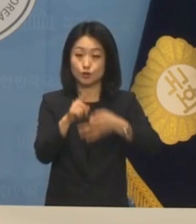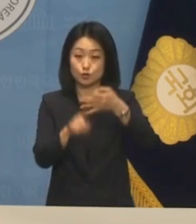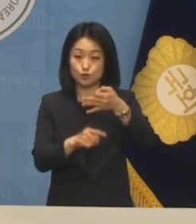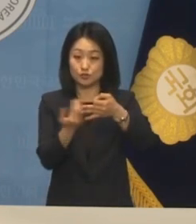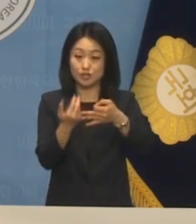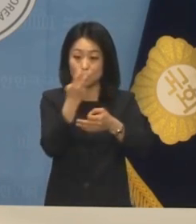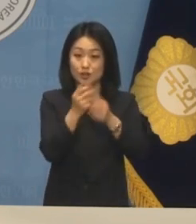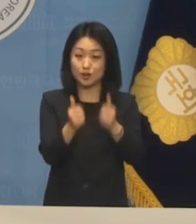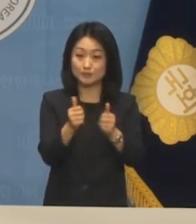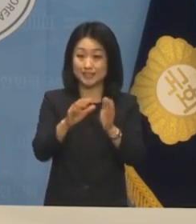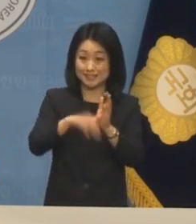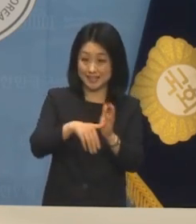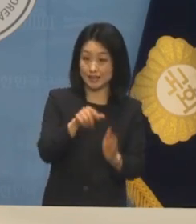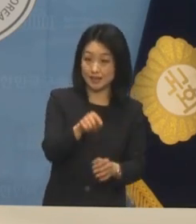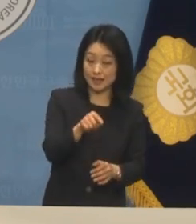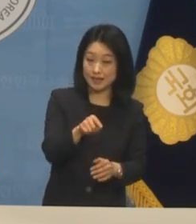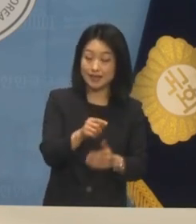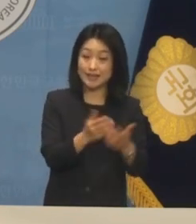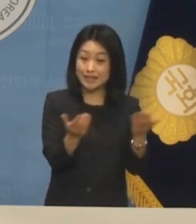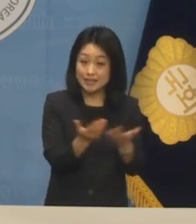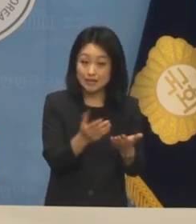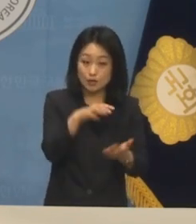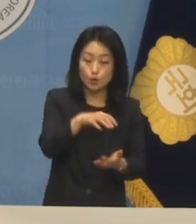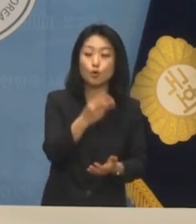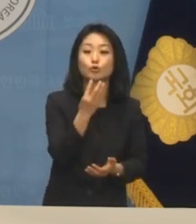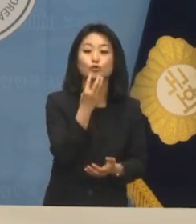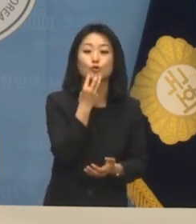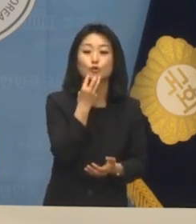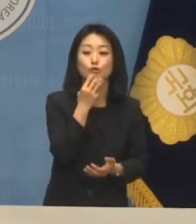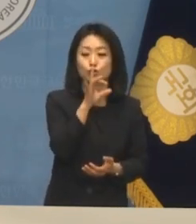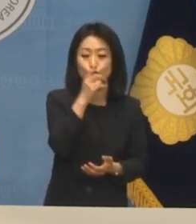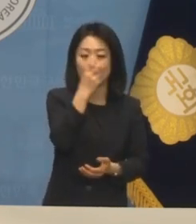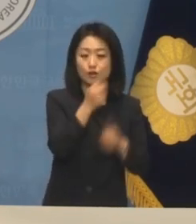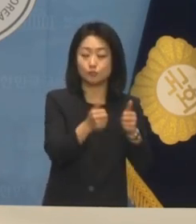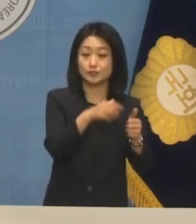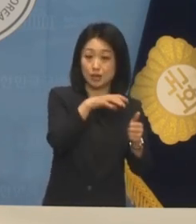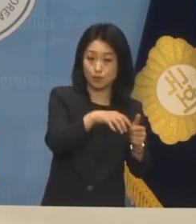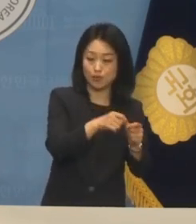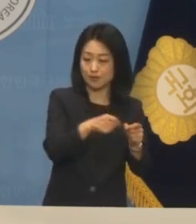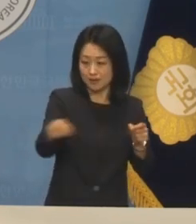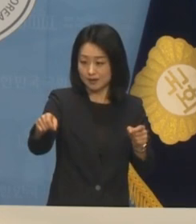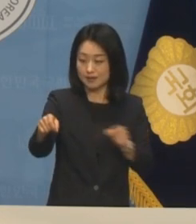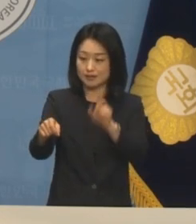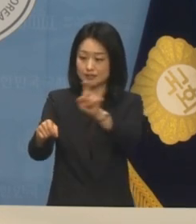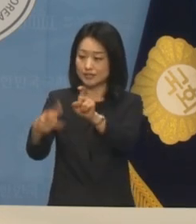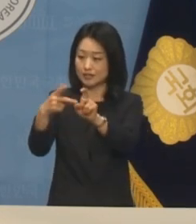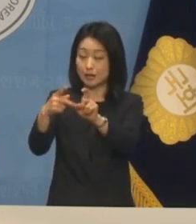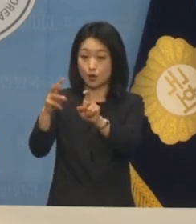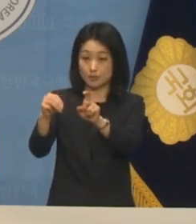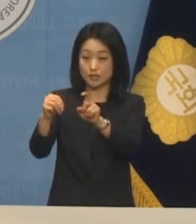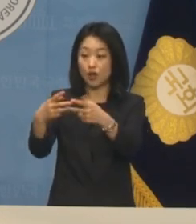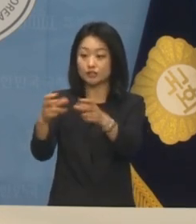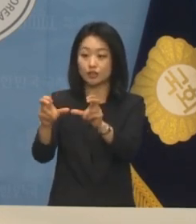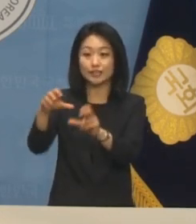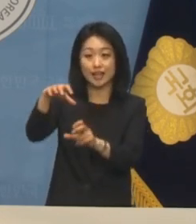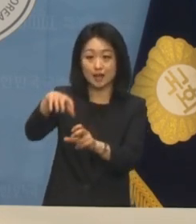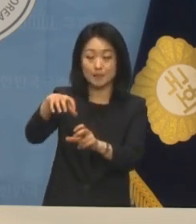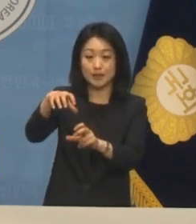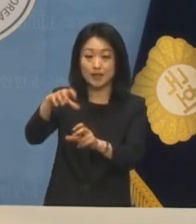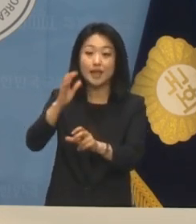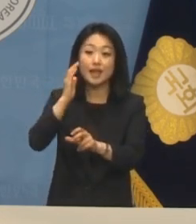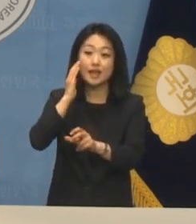전 서울중앙지검장의 근무지인 서울중앙지검과 10km 떨어진 성남시